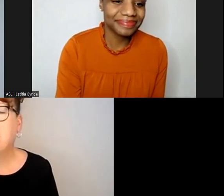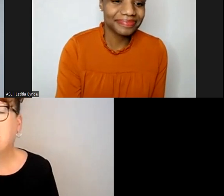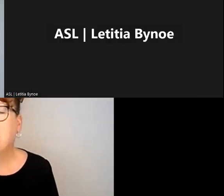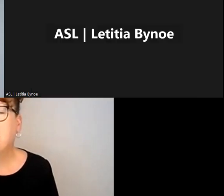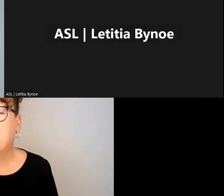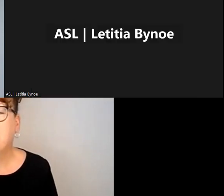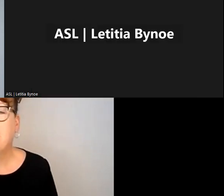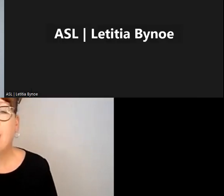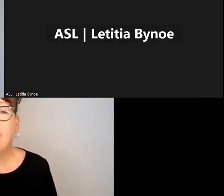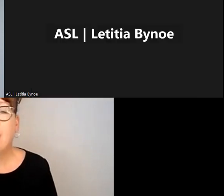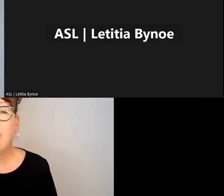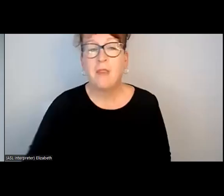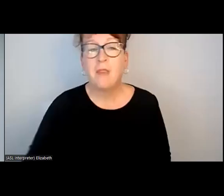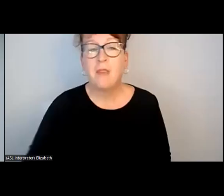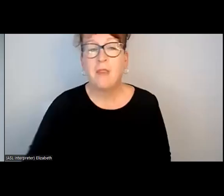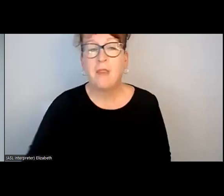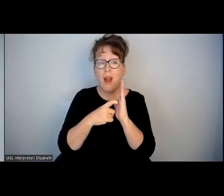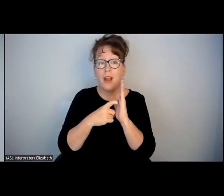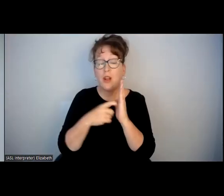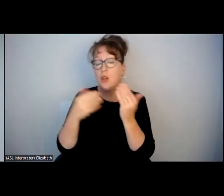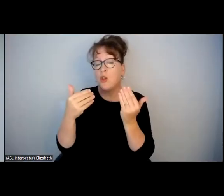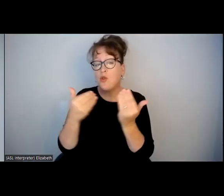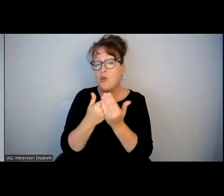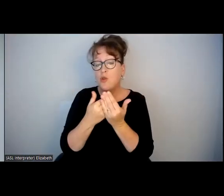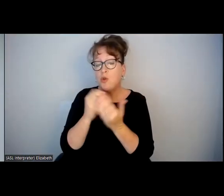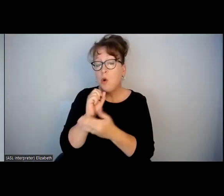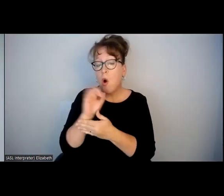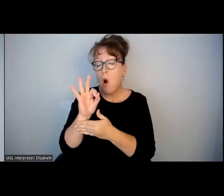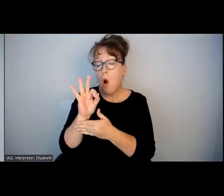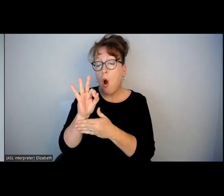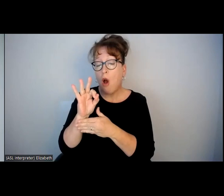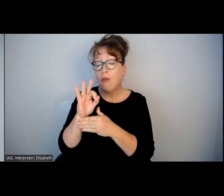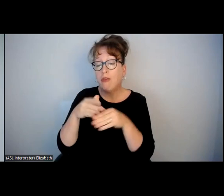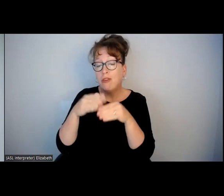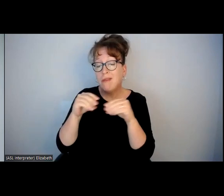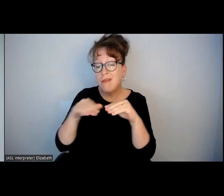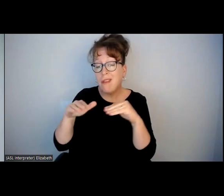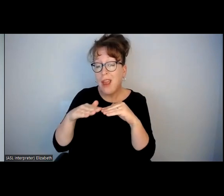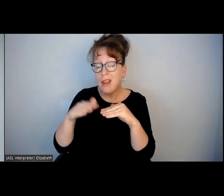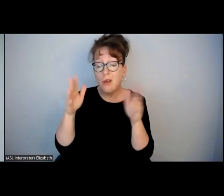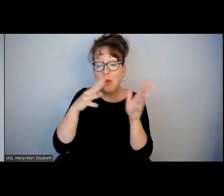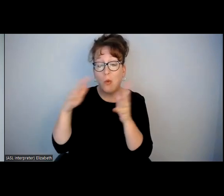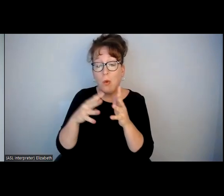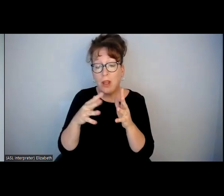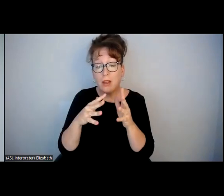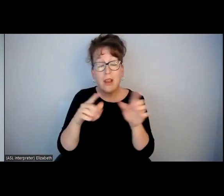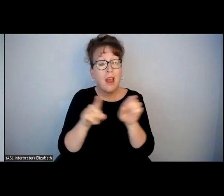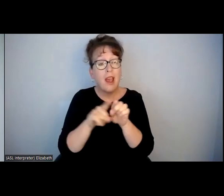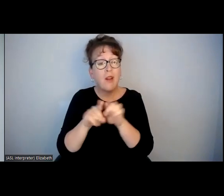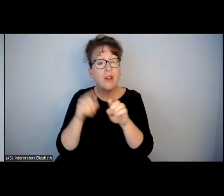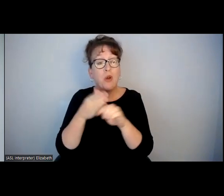también eh incluye la construcción de eh energía de viento